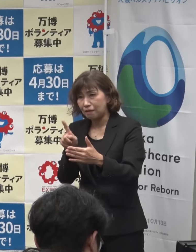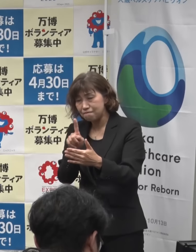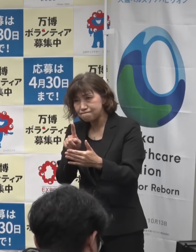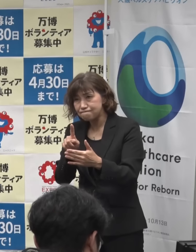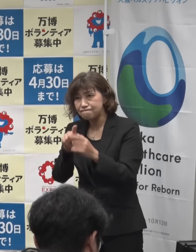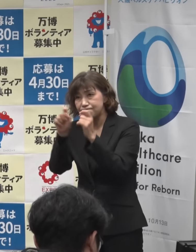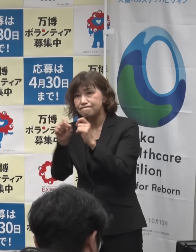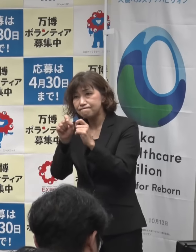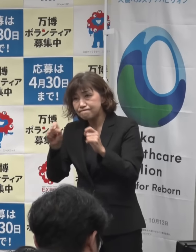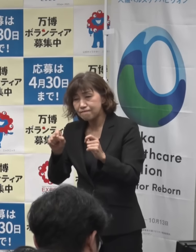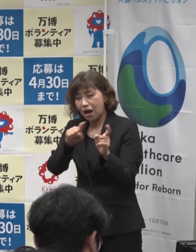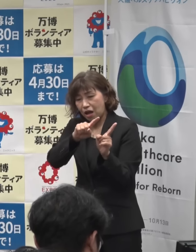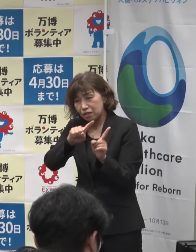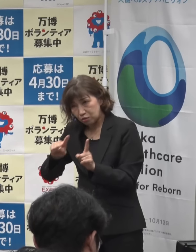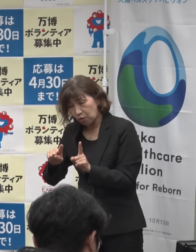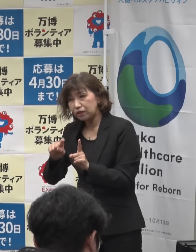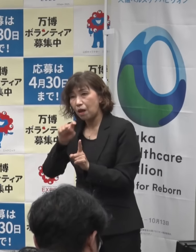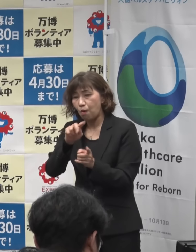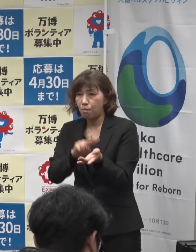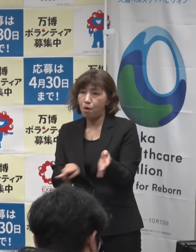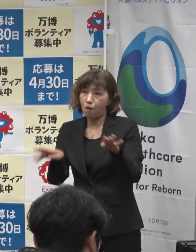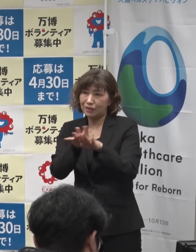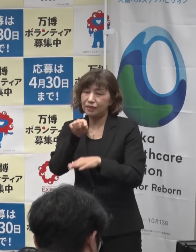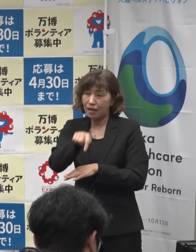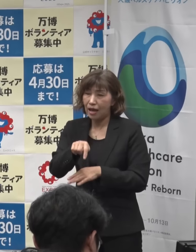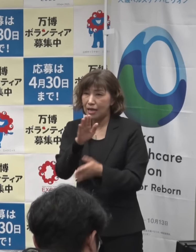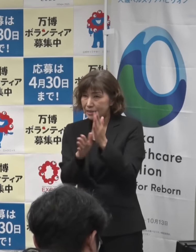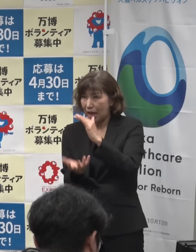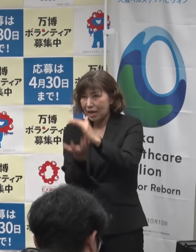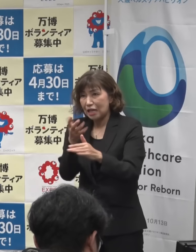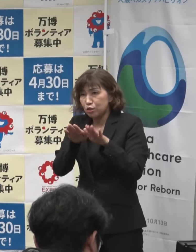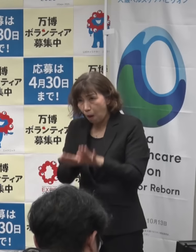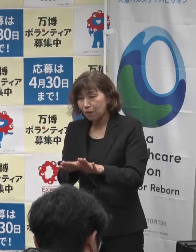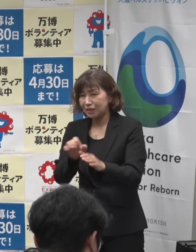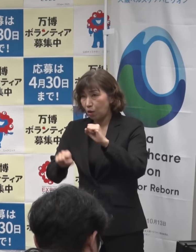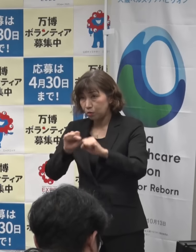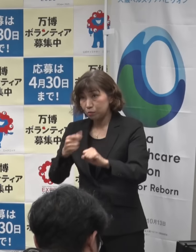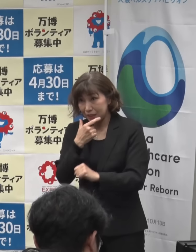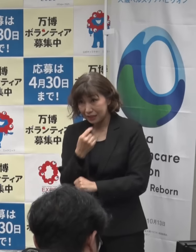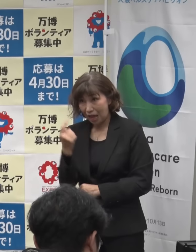えた上で病院機構として再発防止に取り組んでもらいたいと思います。